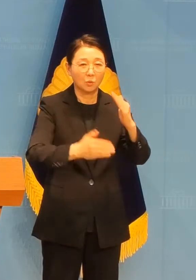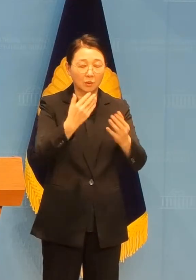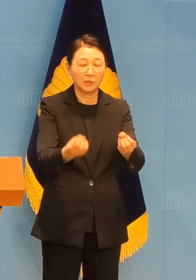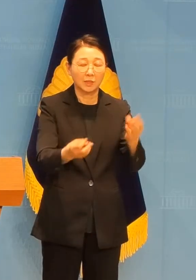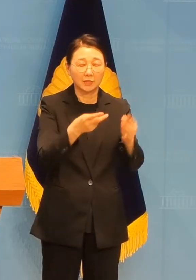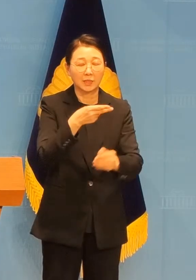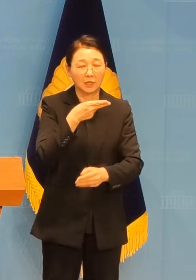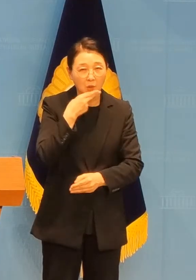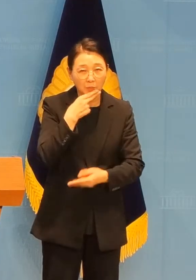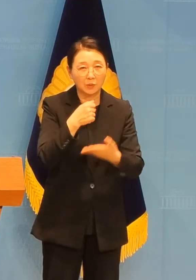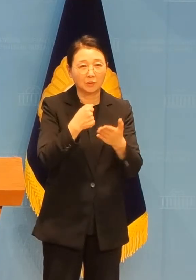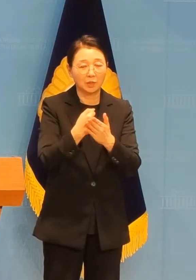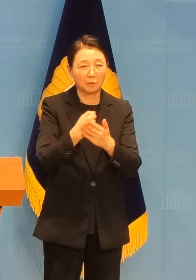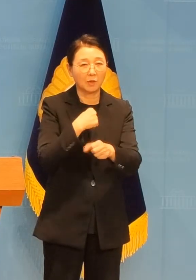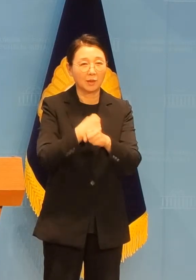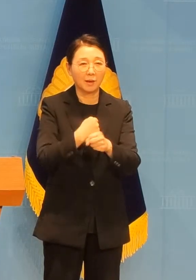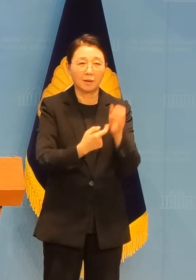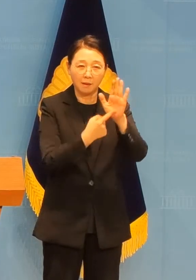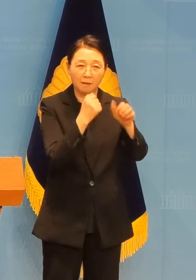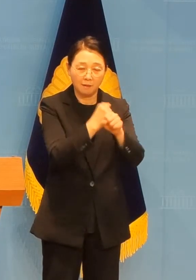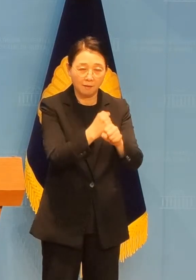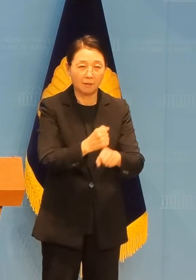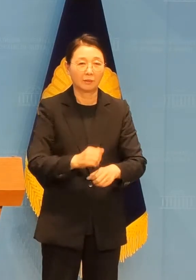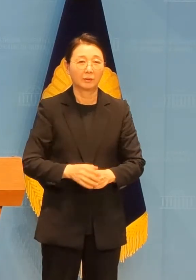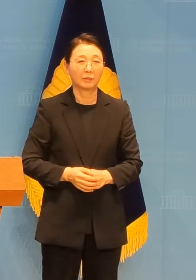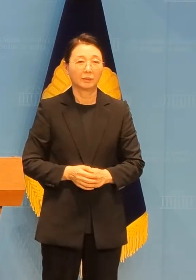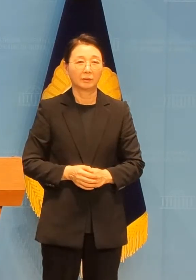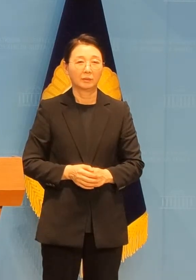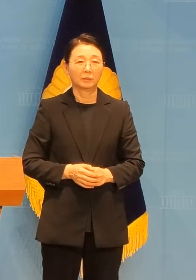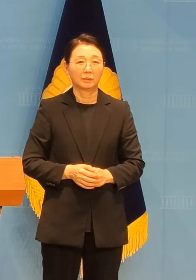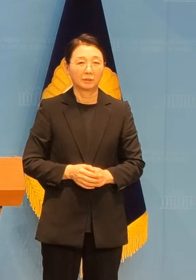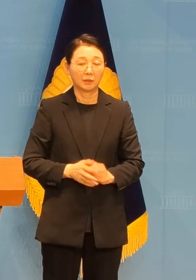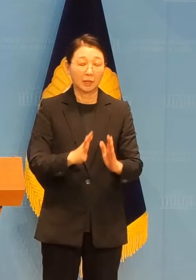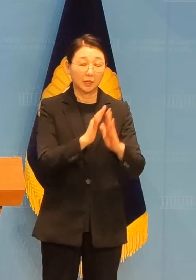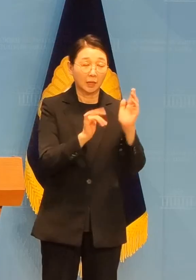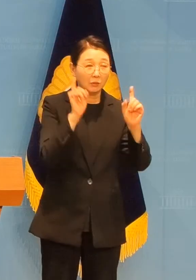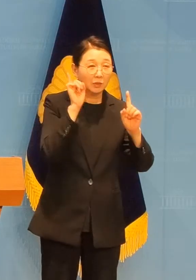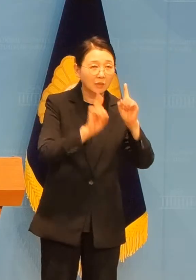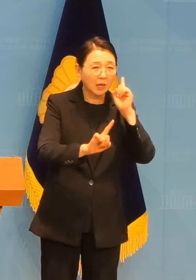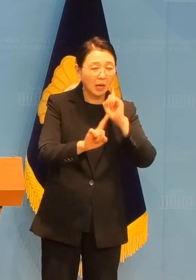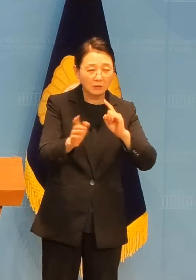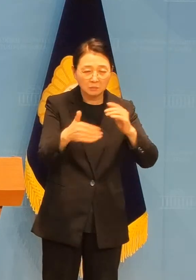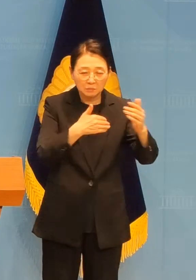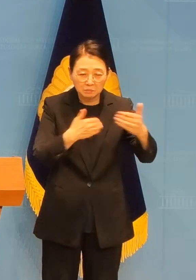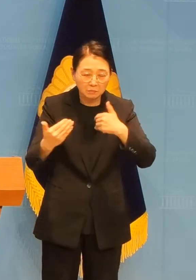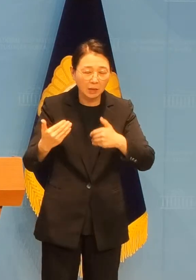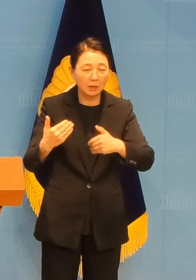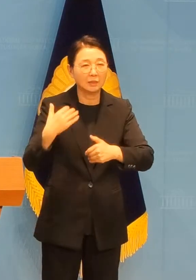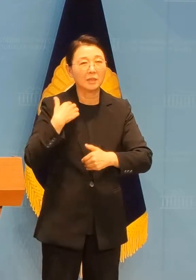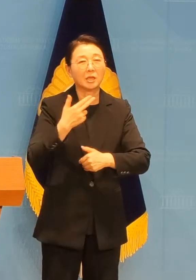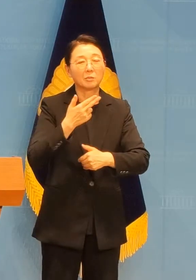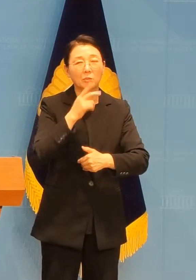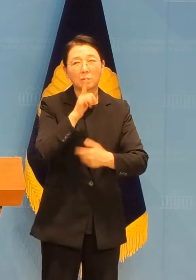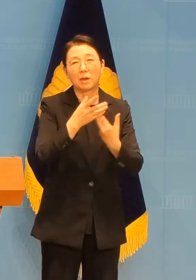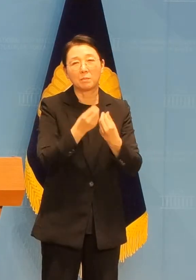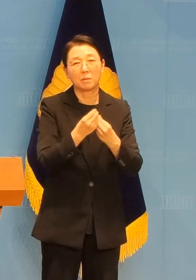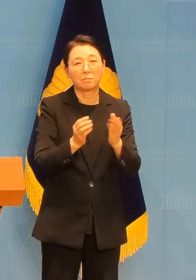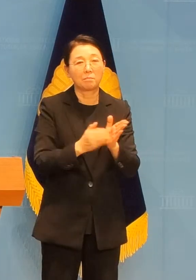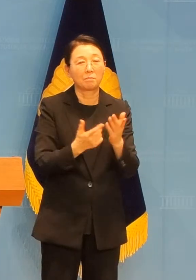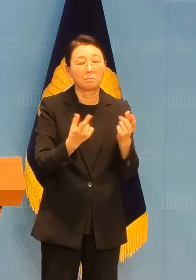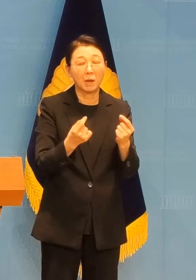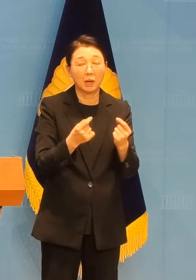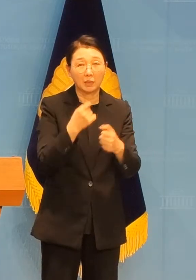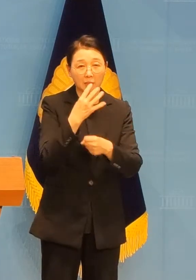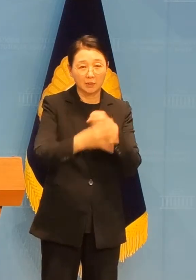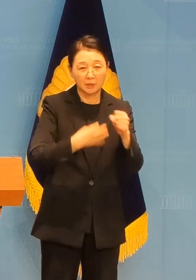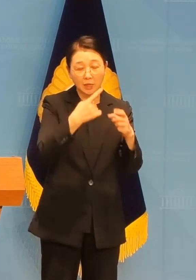소식에 강행하게 되었다고 밝혔습니다. 유족의 상처를 헤집는 무책임한 변명입니다. 4주기